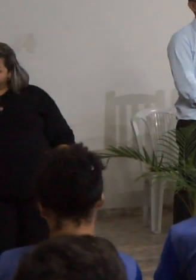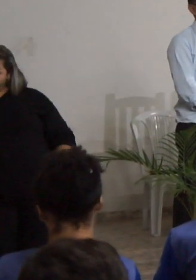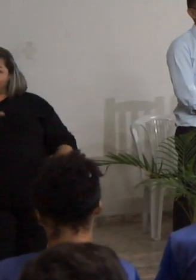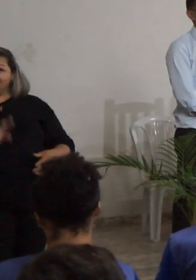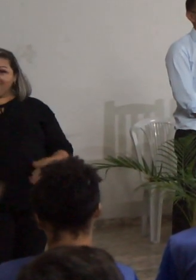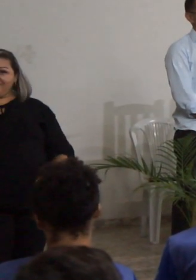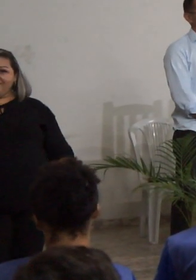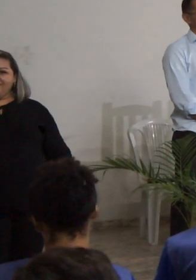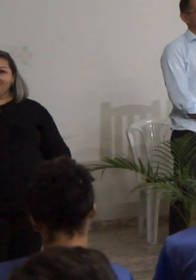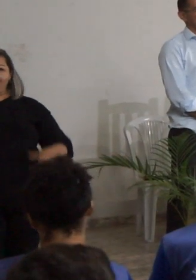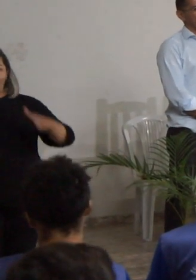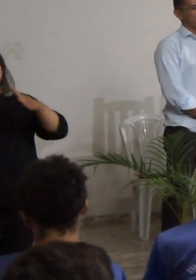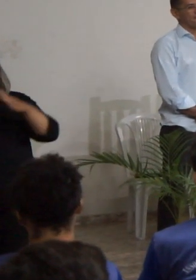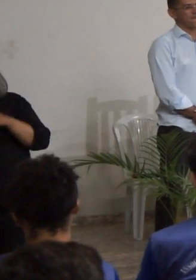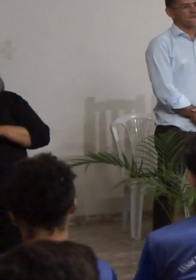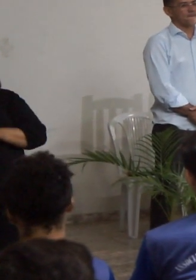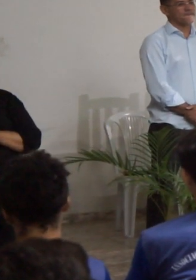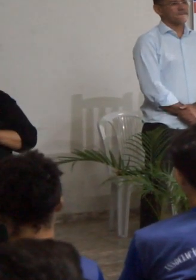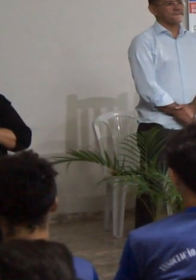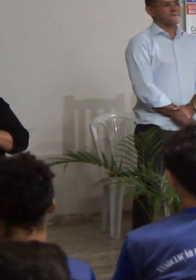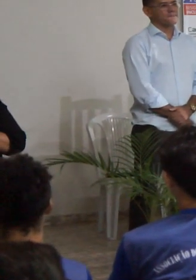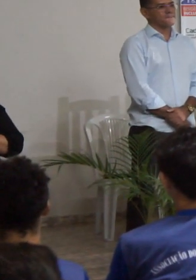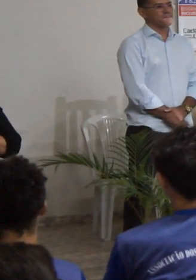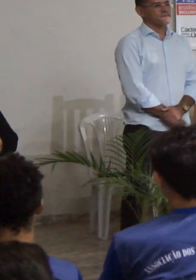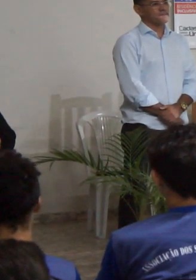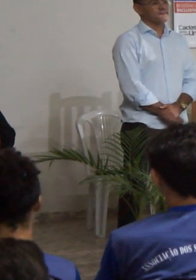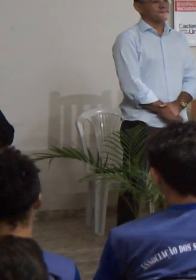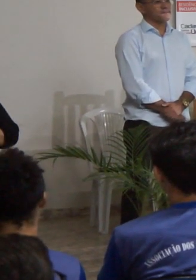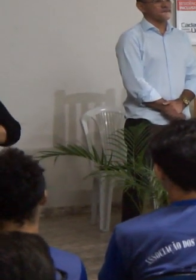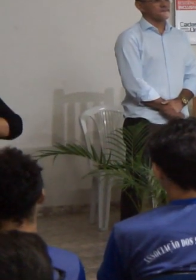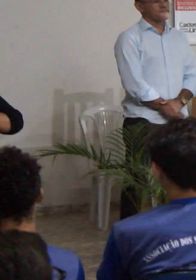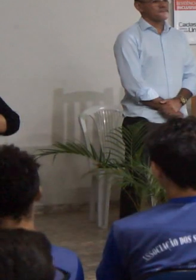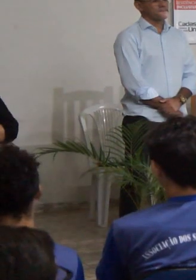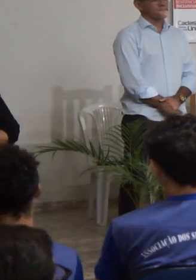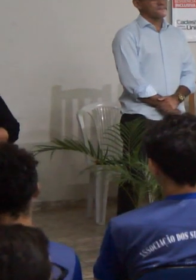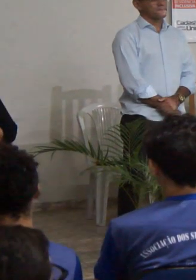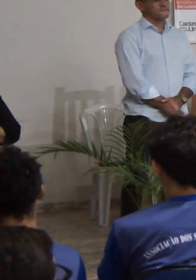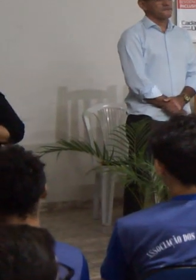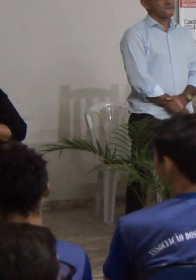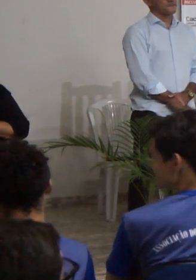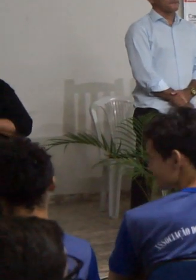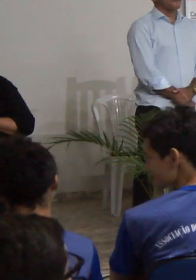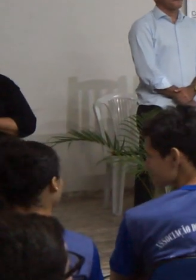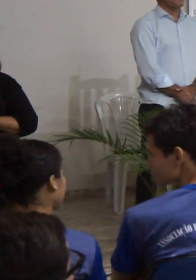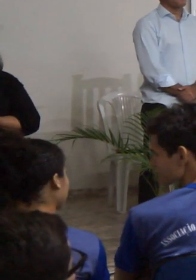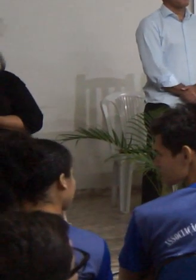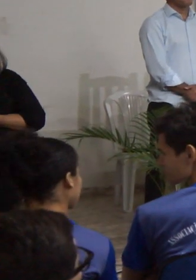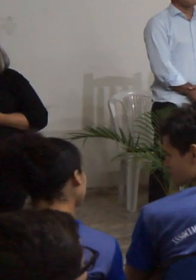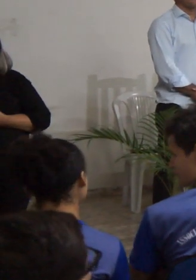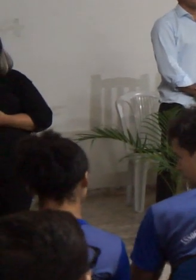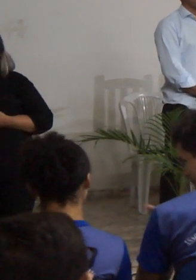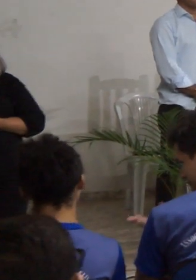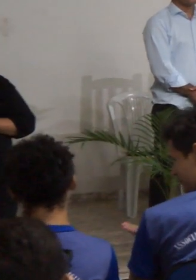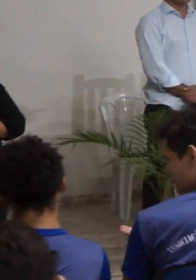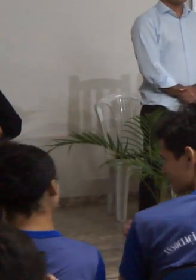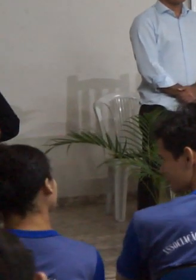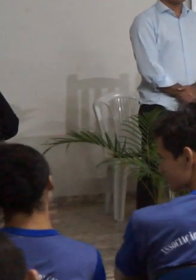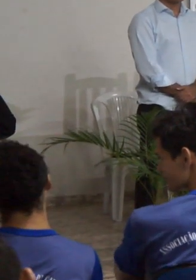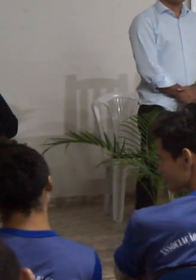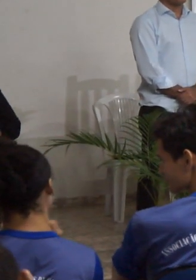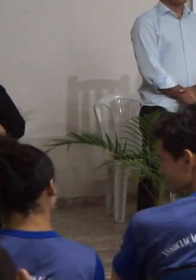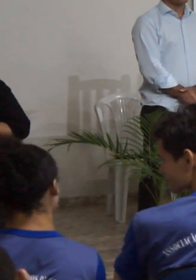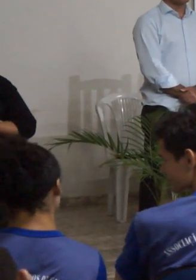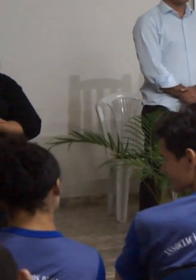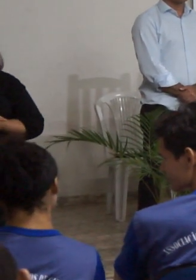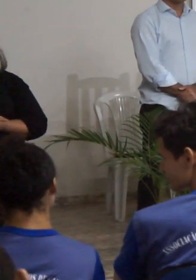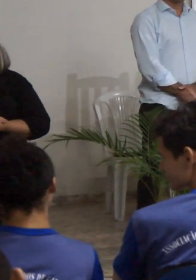Caxias, enquanto eu for gestor, eu responsabilizo pela minha gestão, ninguém pagará nada, nem antes,